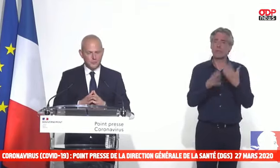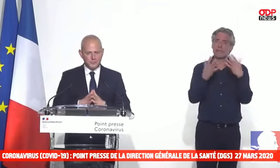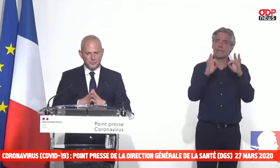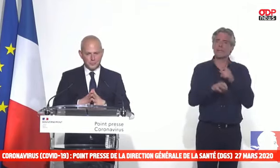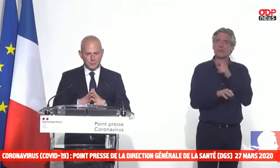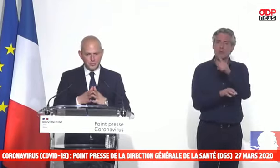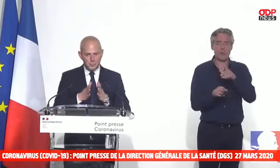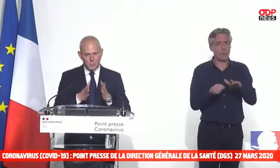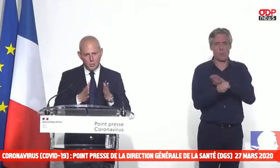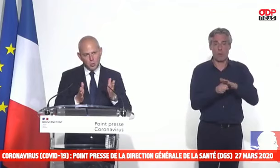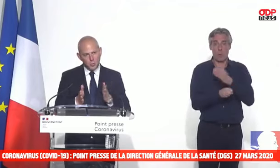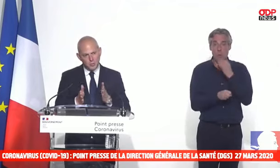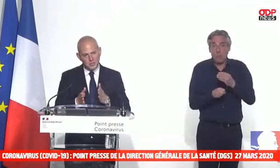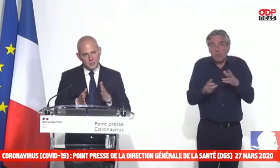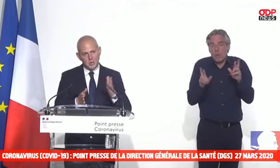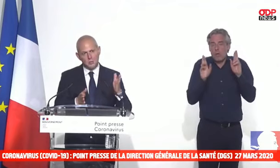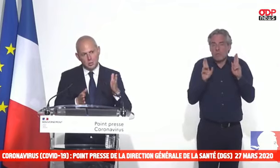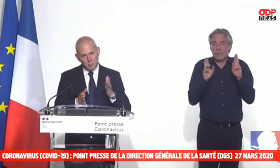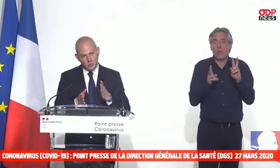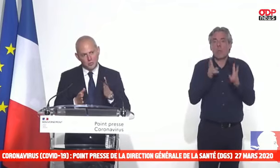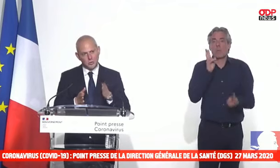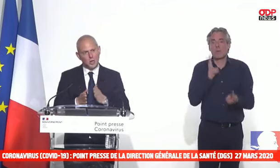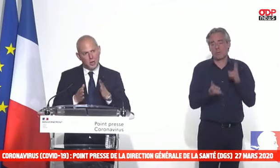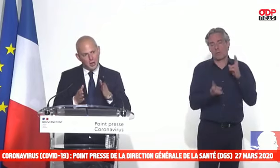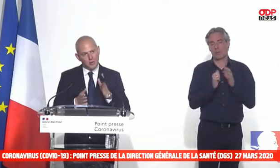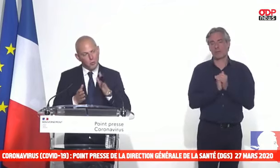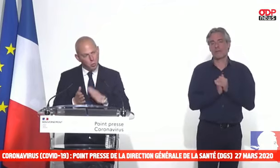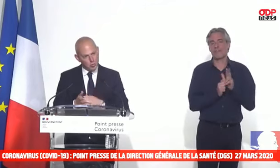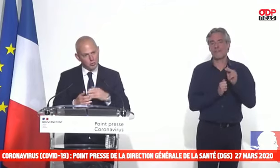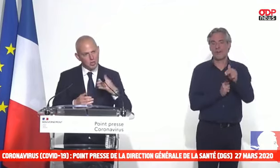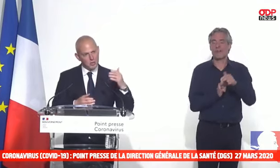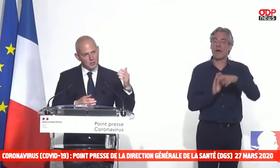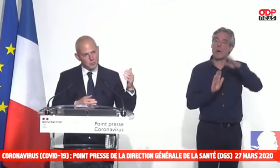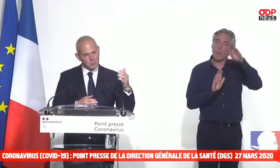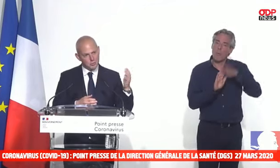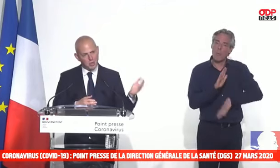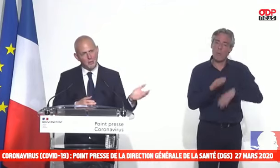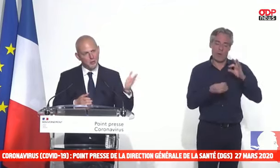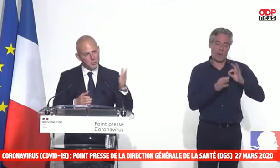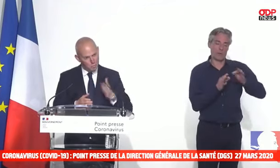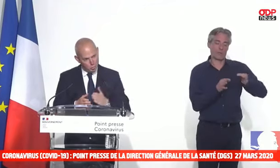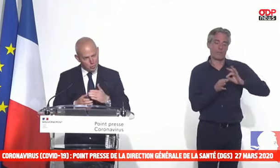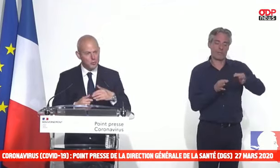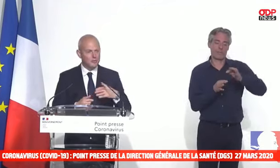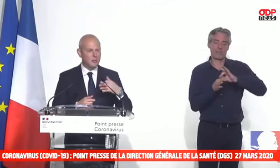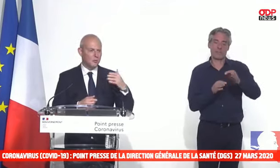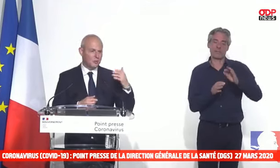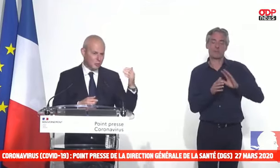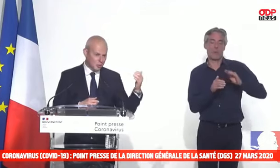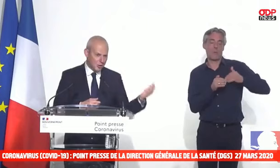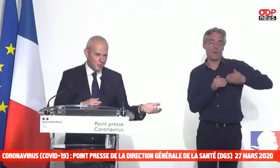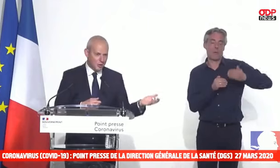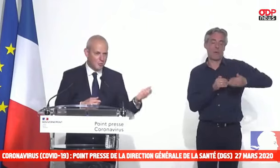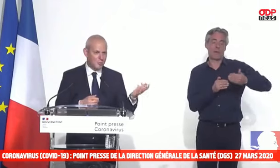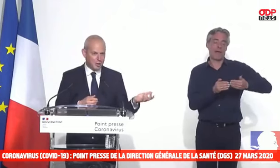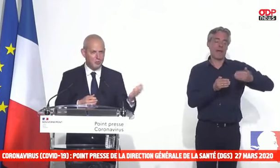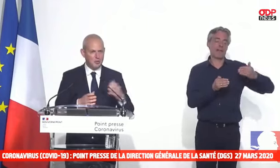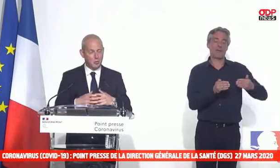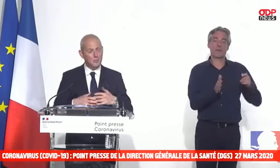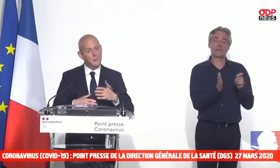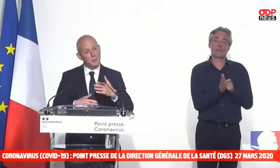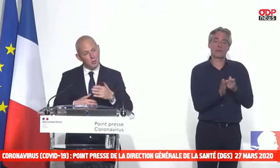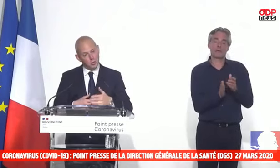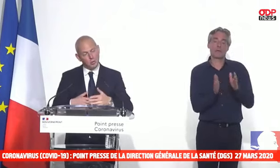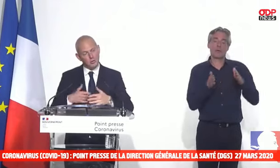jours. Donc on peut estimer qu'on commence à avoir moins de contaminations dans la période post-confinement que dans la période